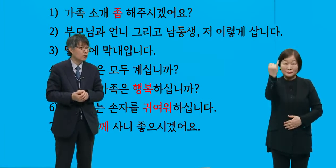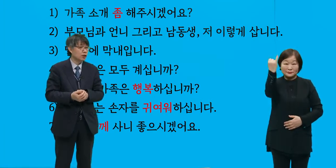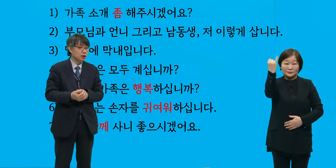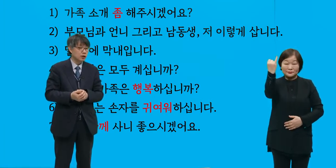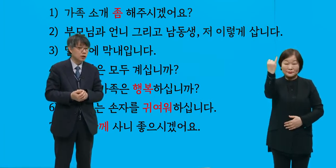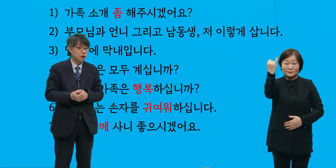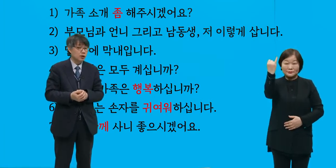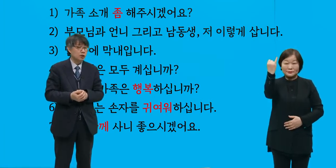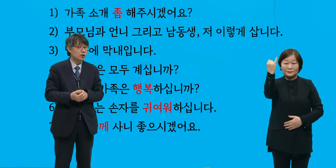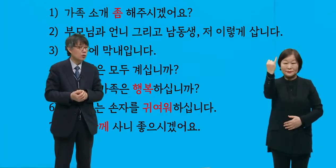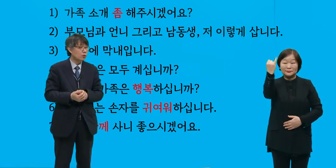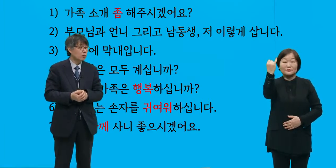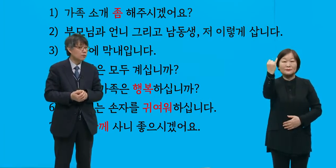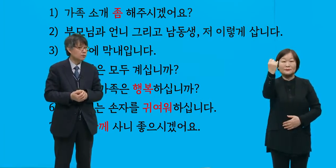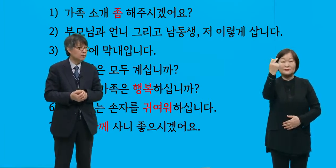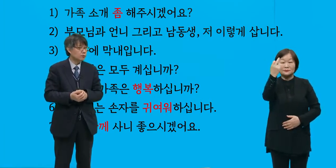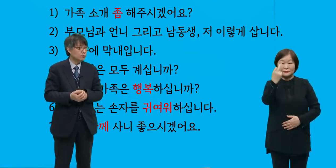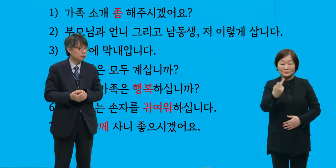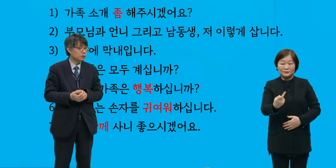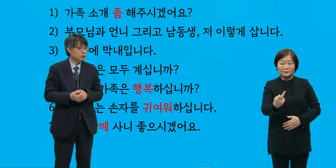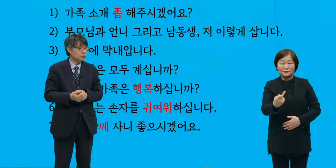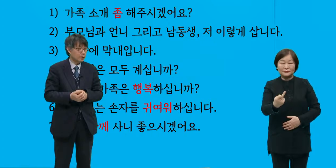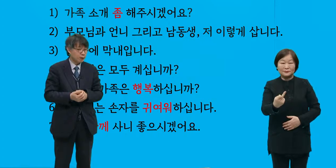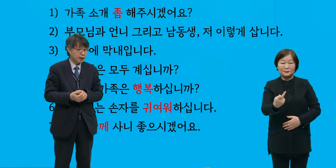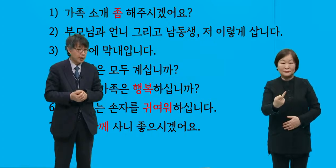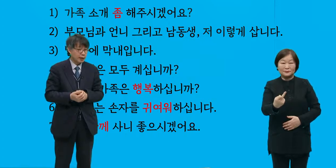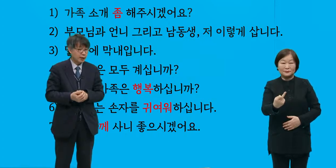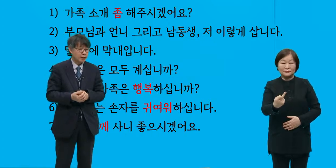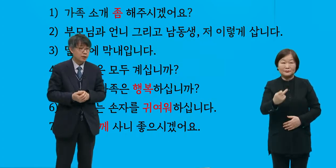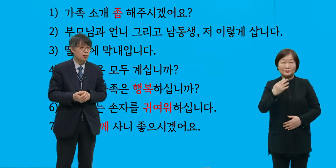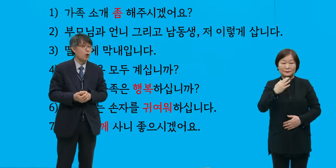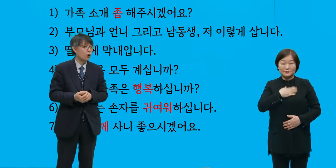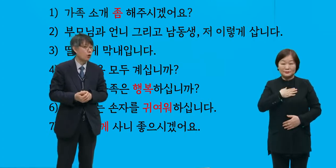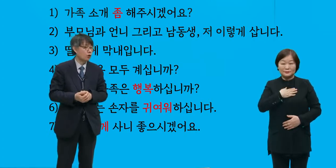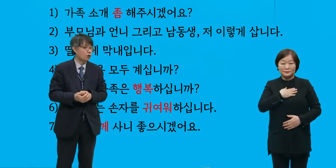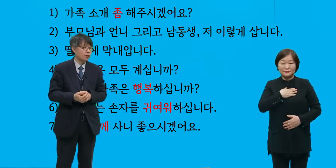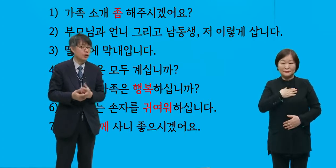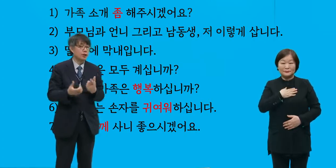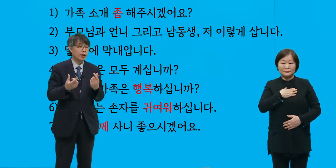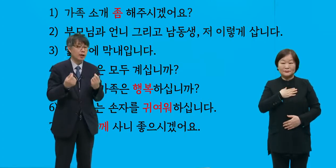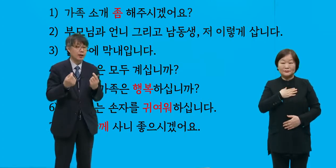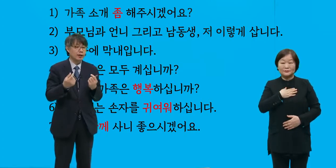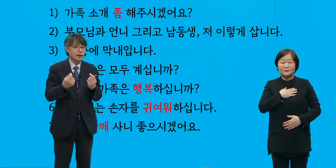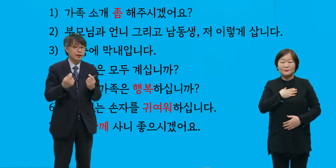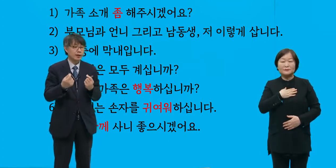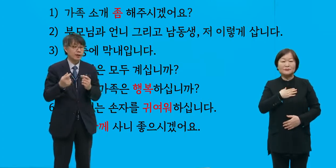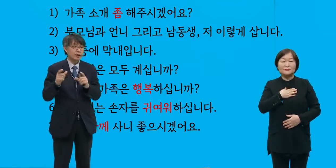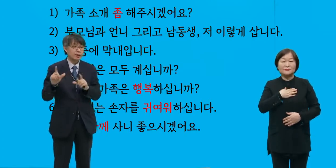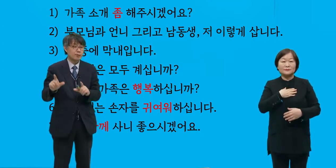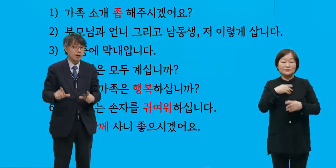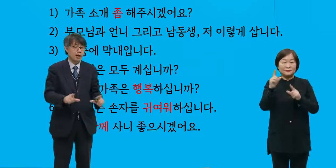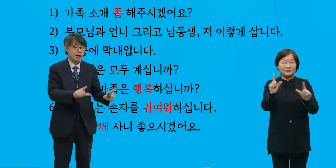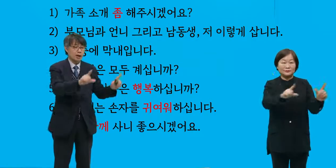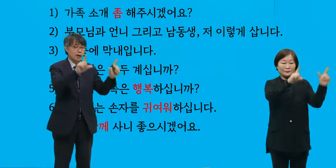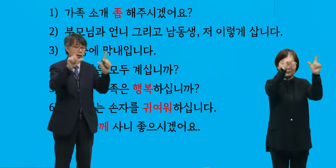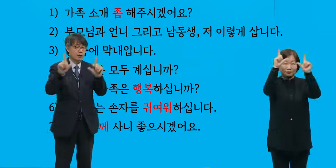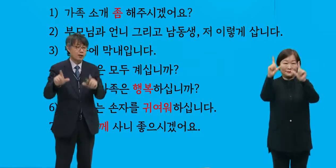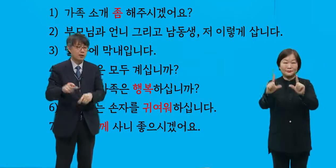언니 그리고 남동생 저 이렇게 삽니다.